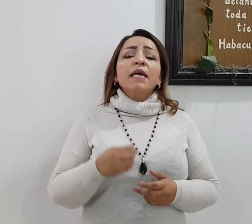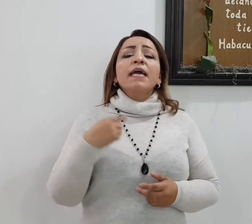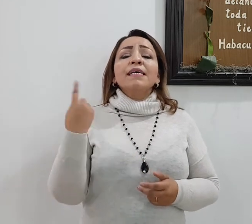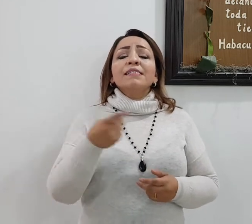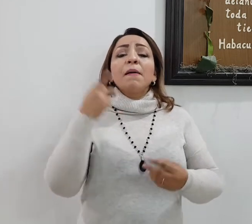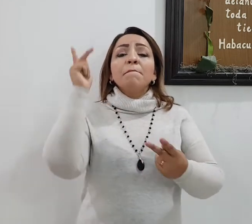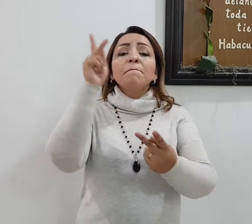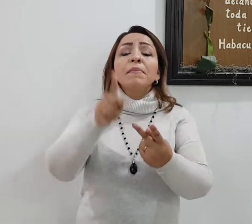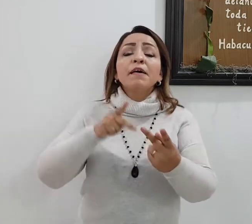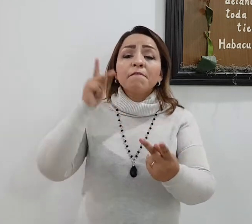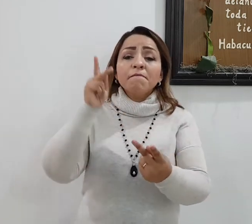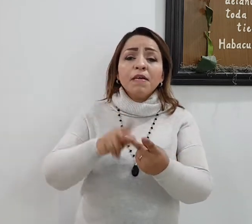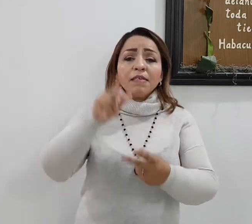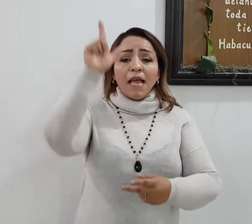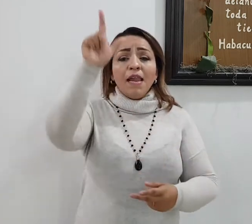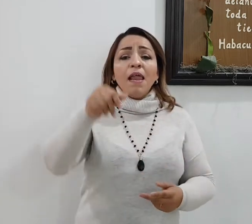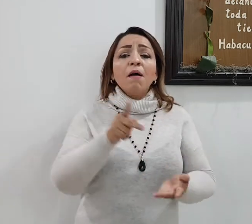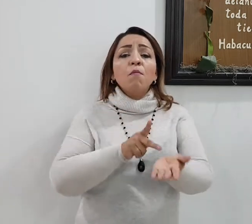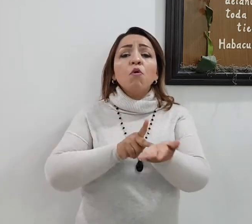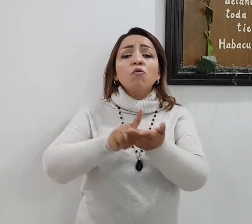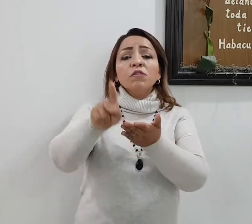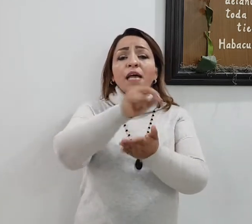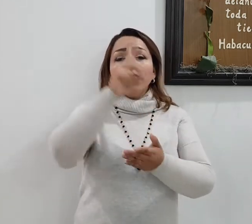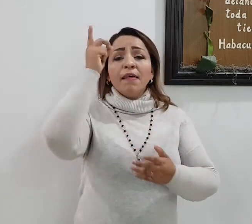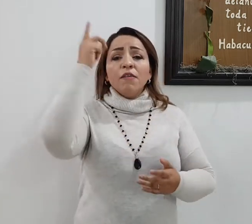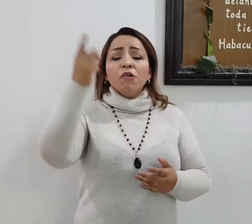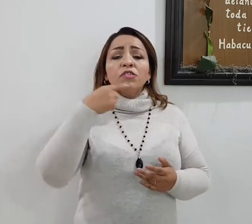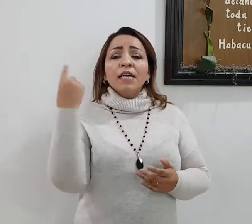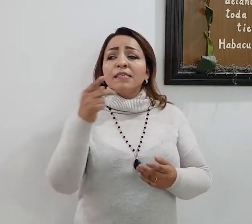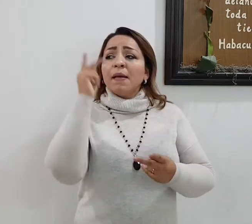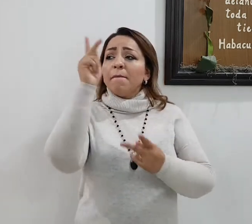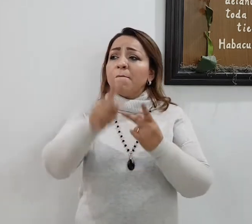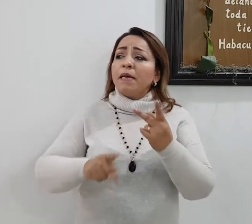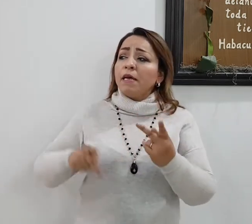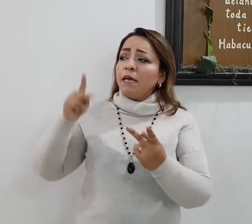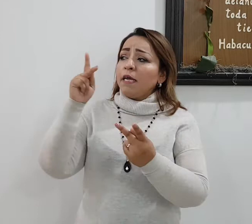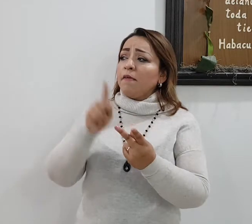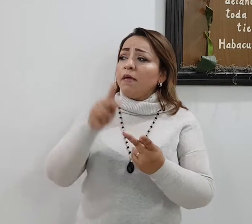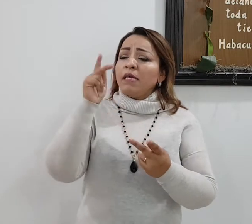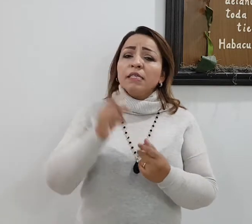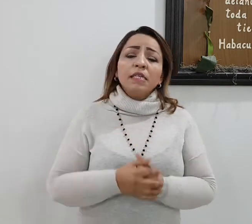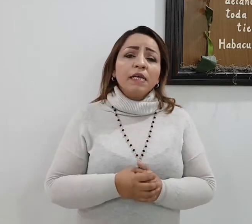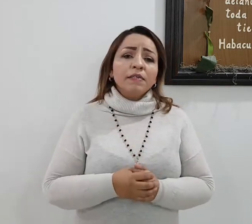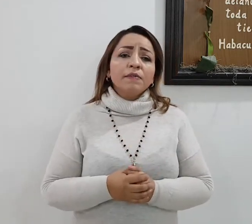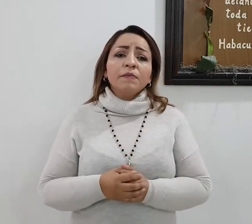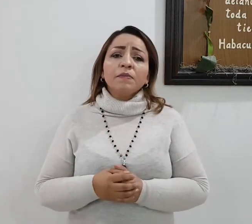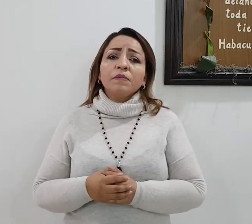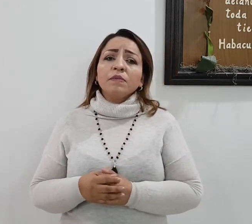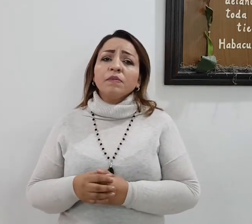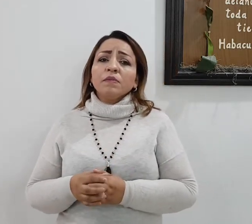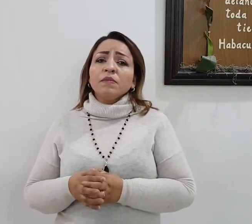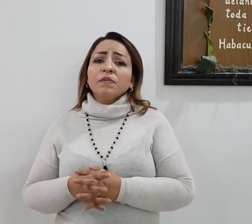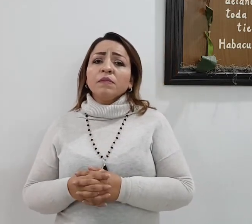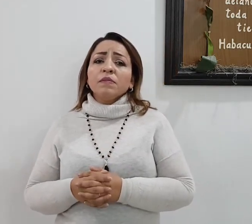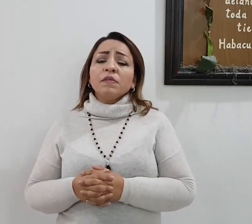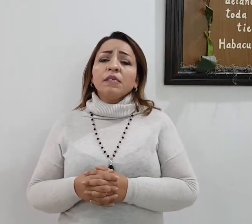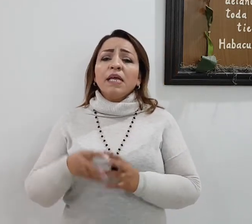perfecta, hermano. Y si es perfecta, le llevo a pensar en lo que veíamos ahorita a través de Carlos. Filipenses 1:6, aquel